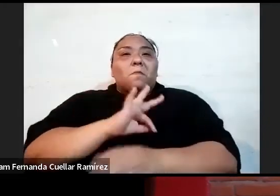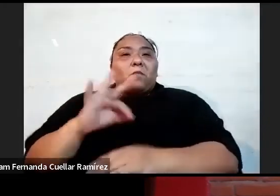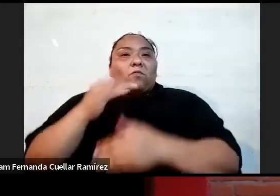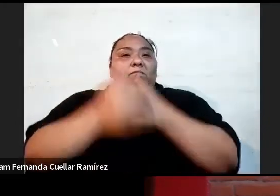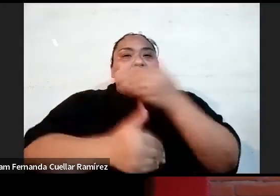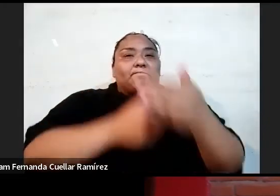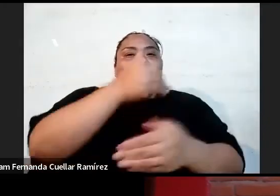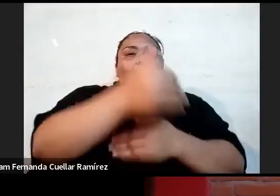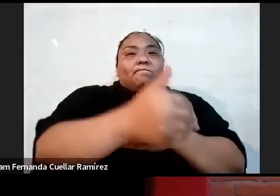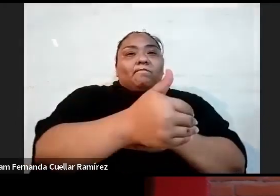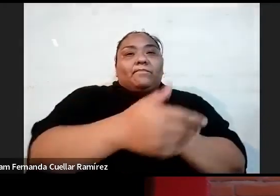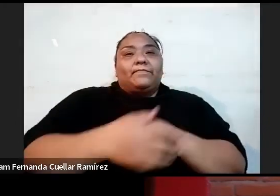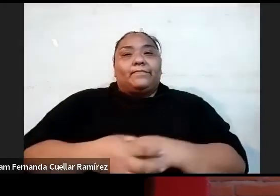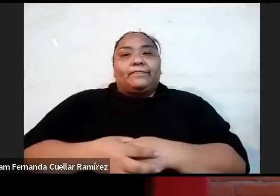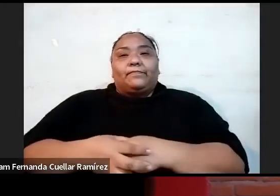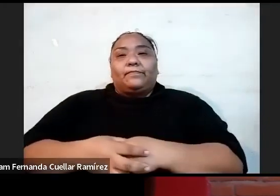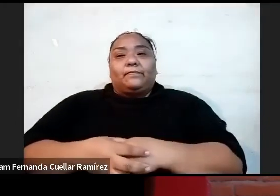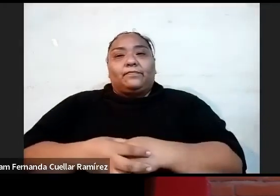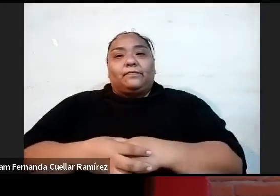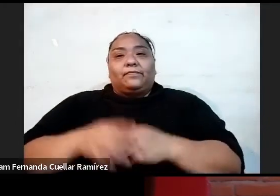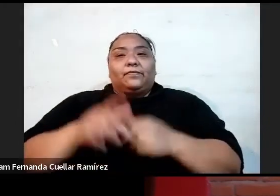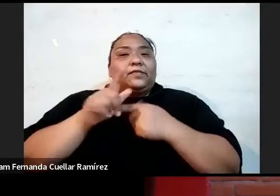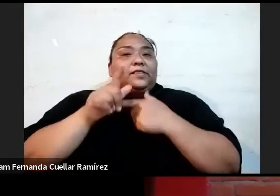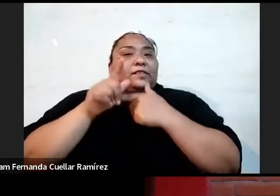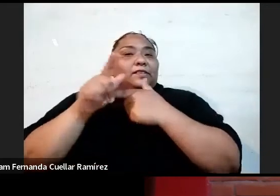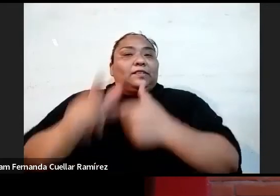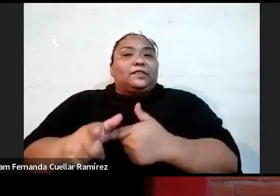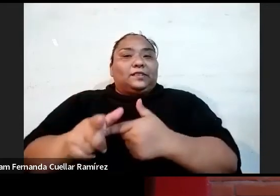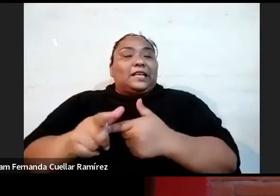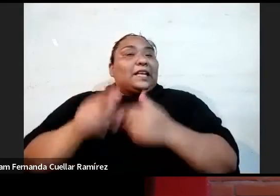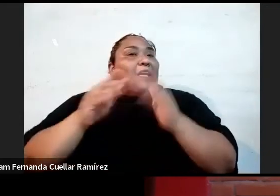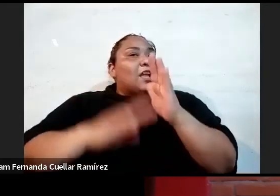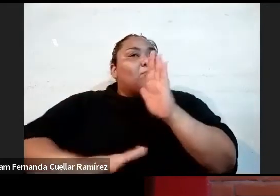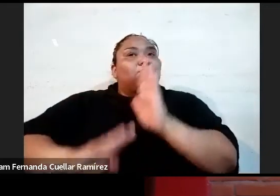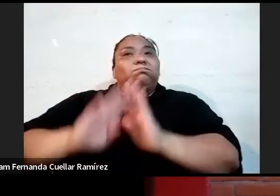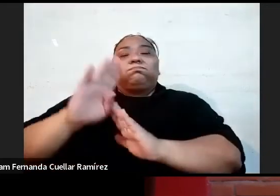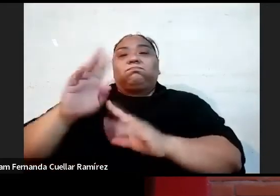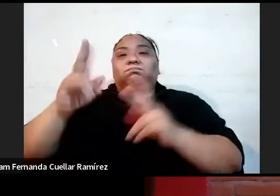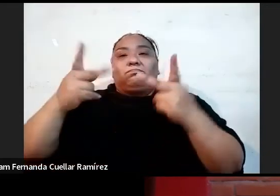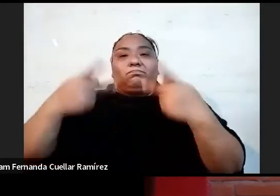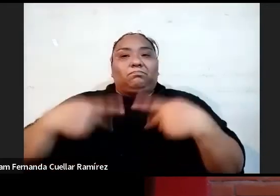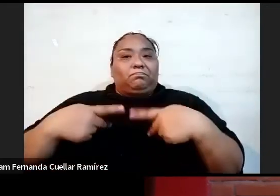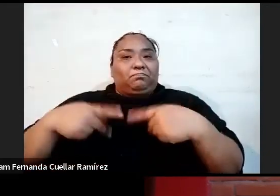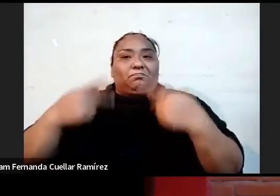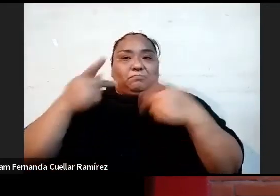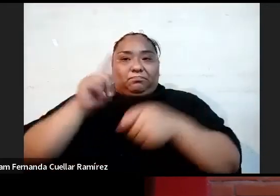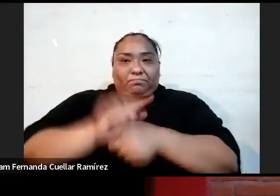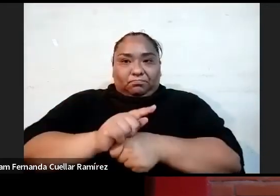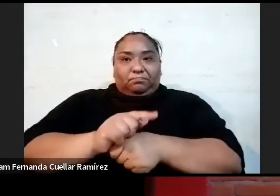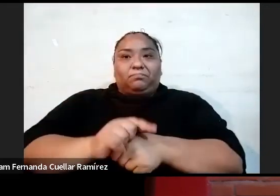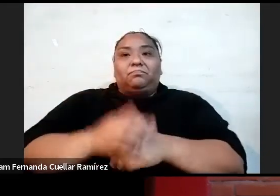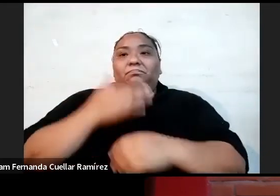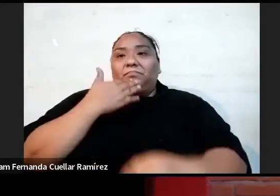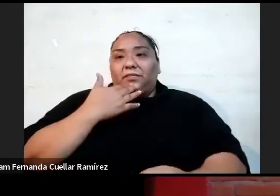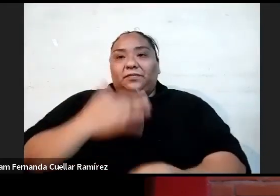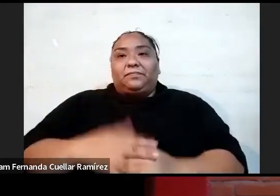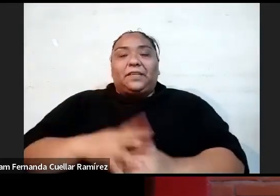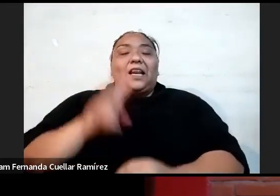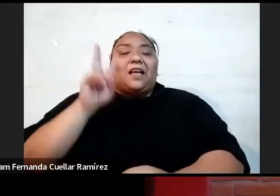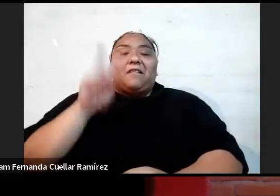avanzar, ¿no? Y seguir así que creciendo de manera personal. Pues me